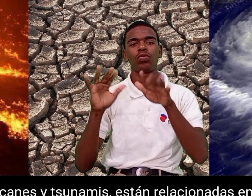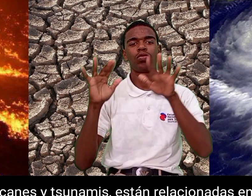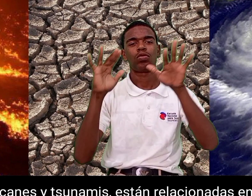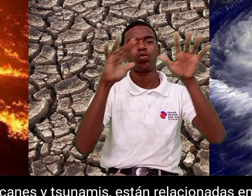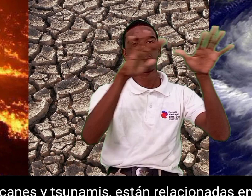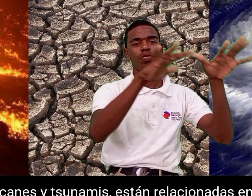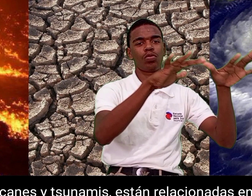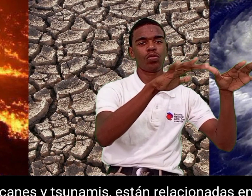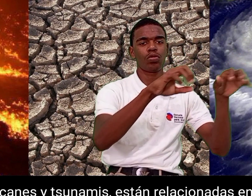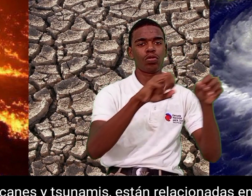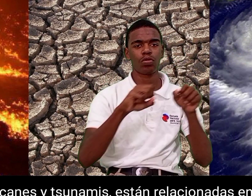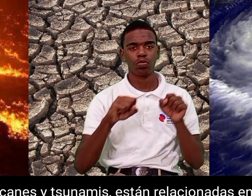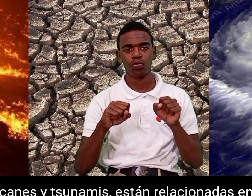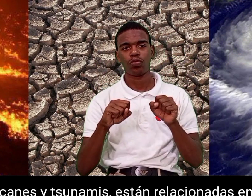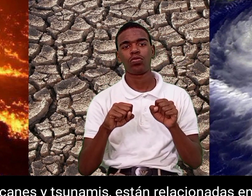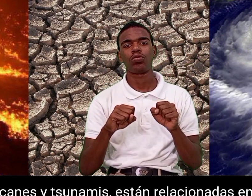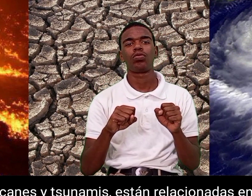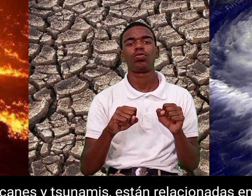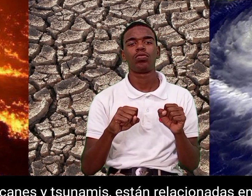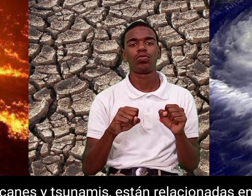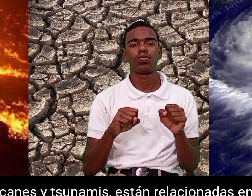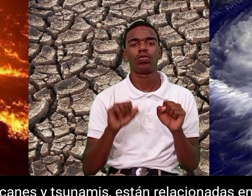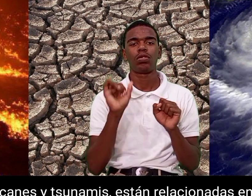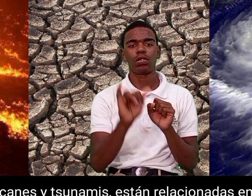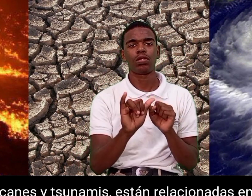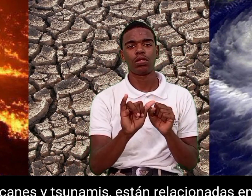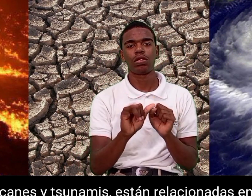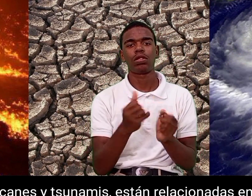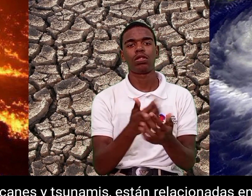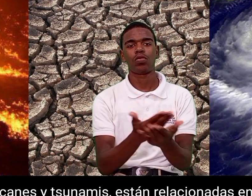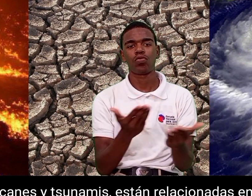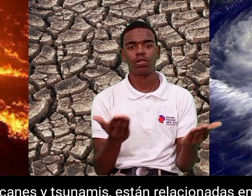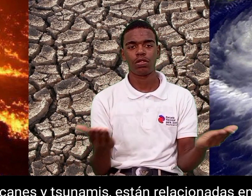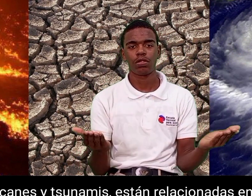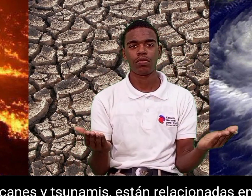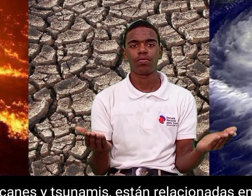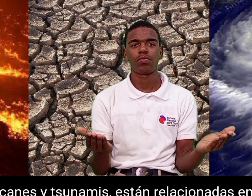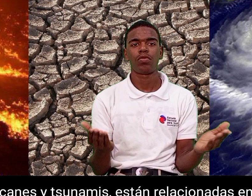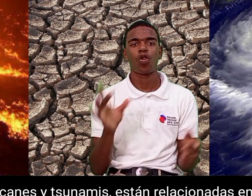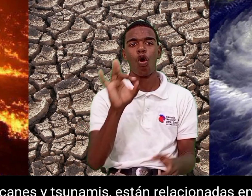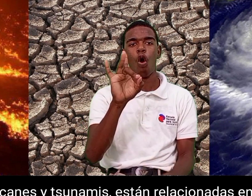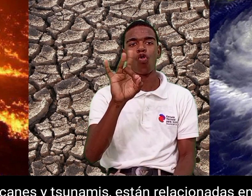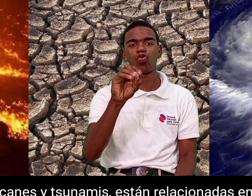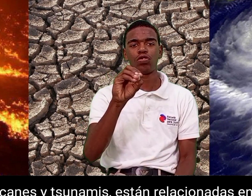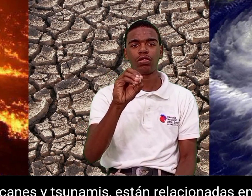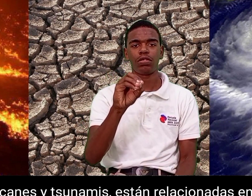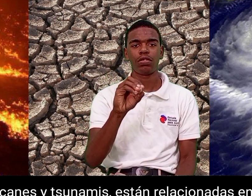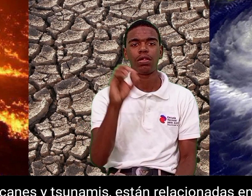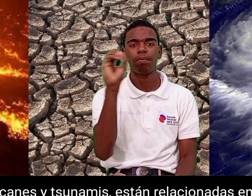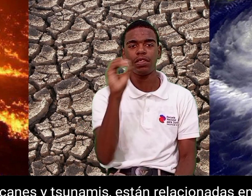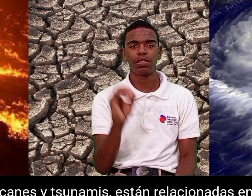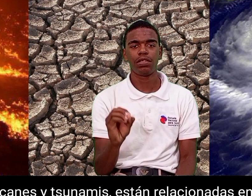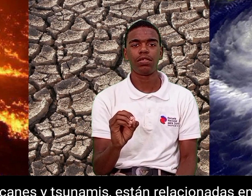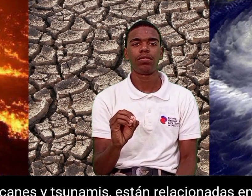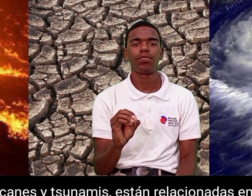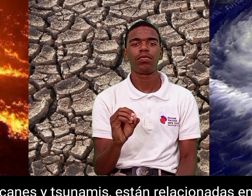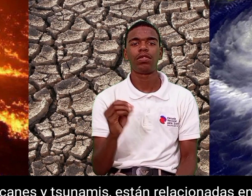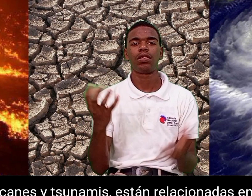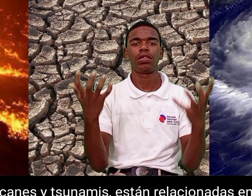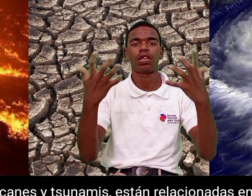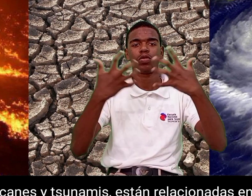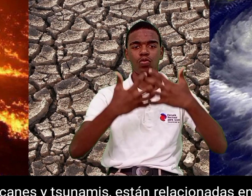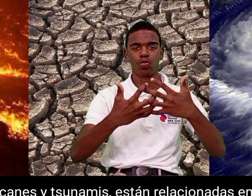terremotos huracanes y tsunamis están relacionadas en un 80%